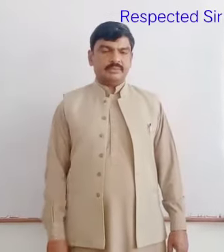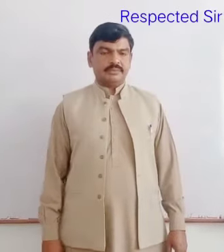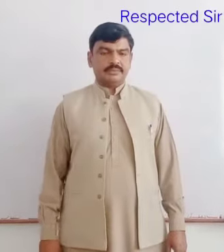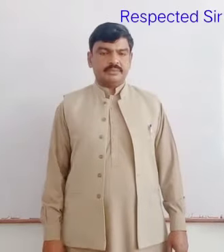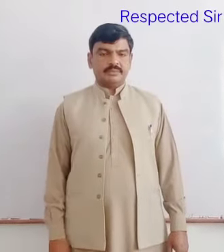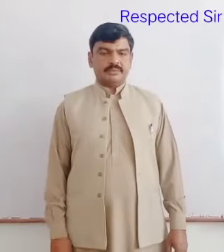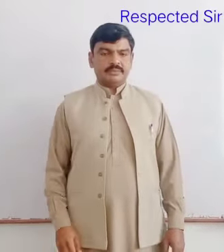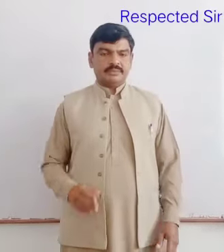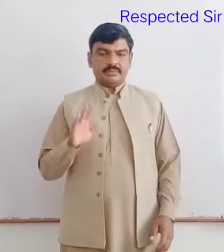टिड्डा,